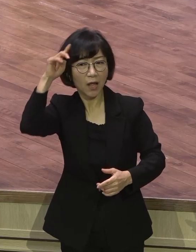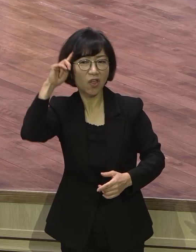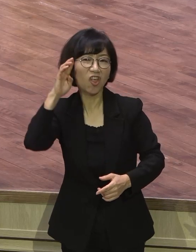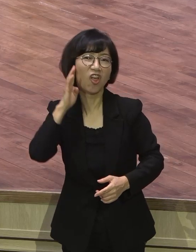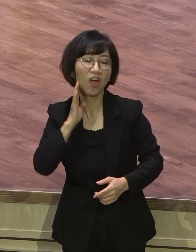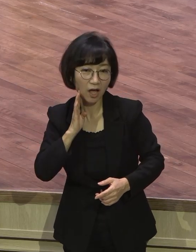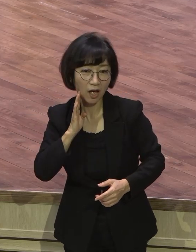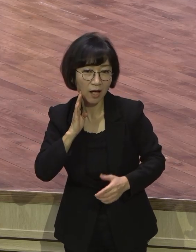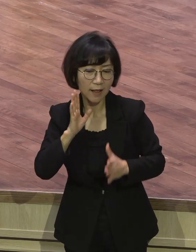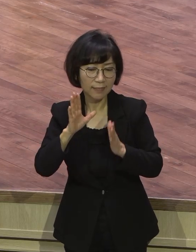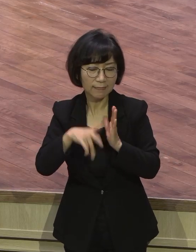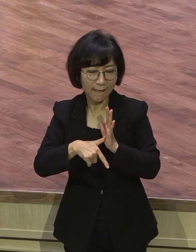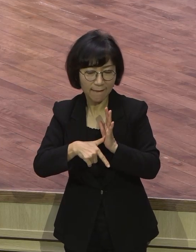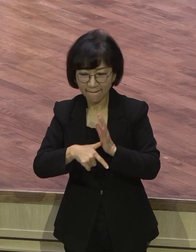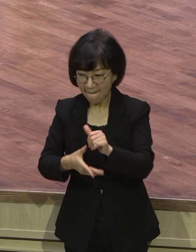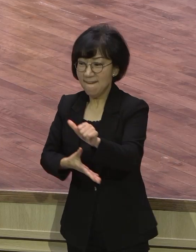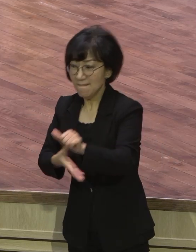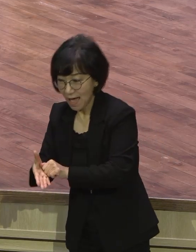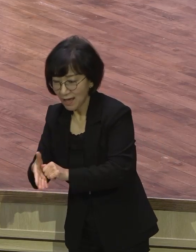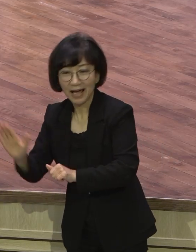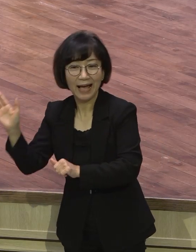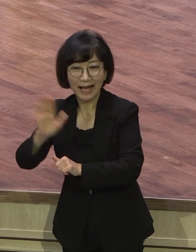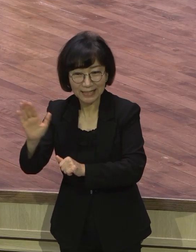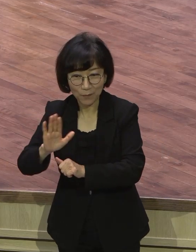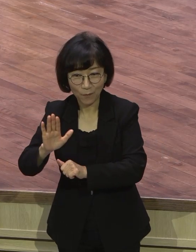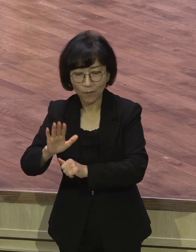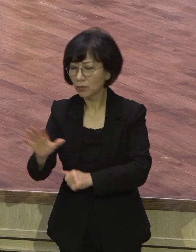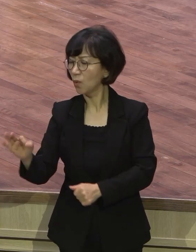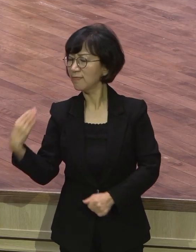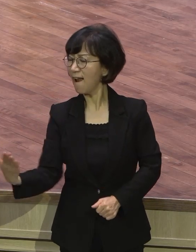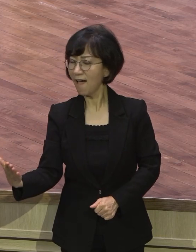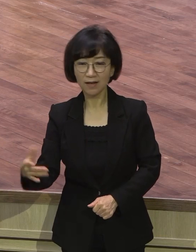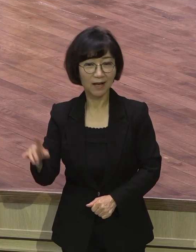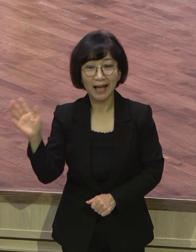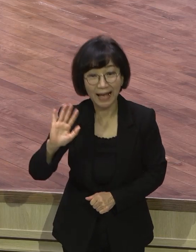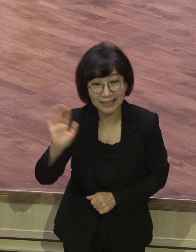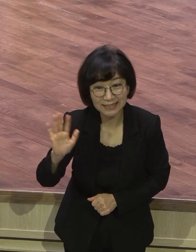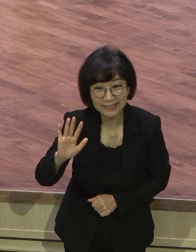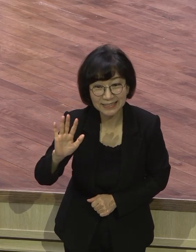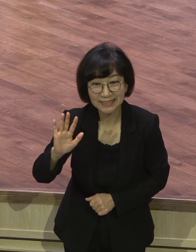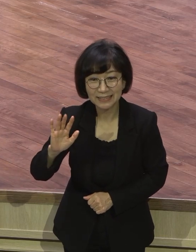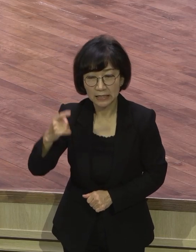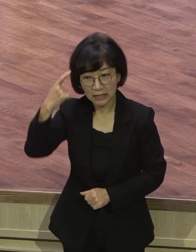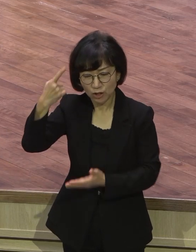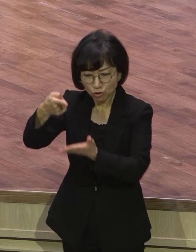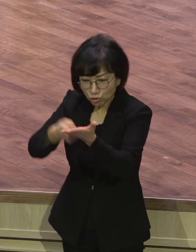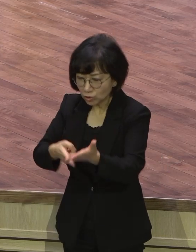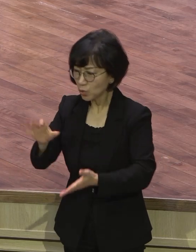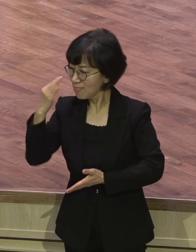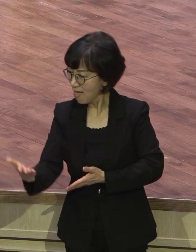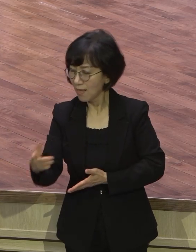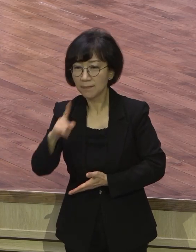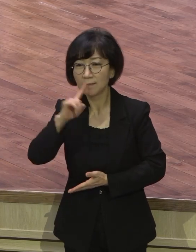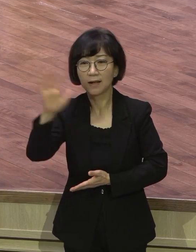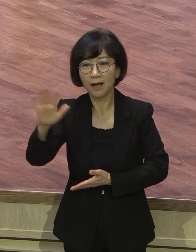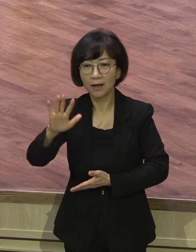어떻게 했냐 생명살렬 선택을 한 거예요. 돈을 선택하고 딸을 선택하고 자존심을 선택한 게 아니에요.